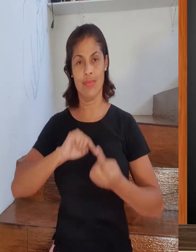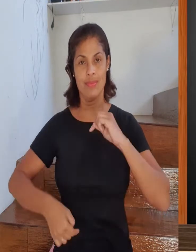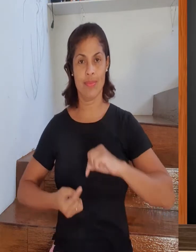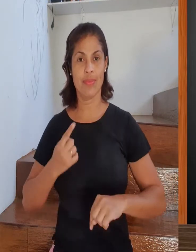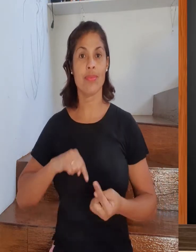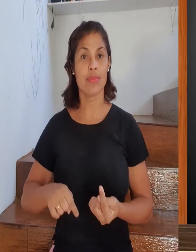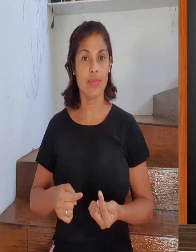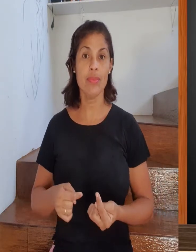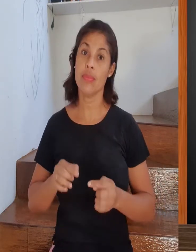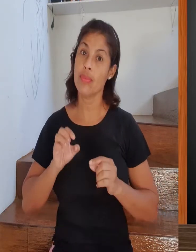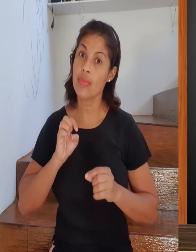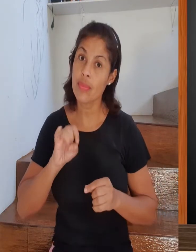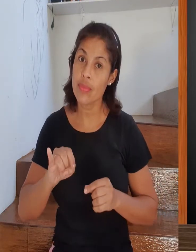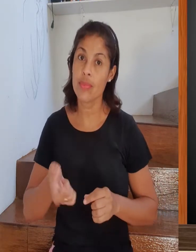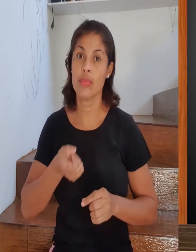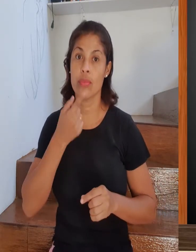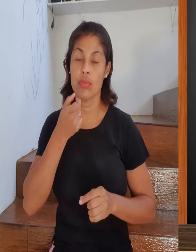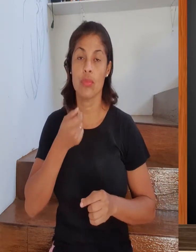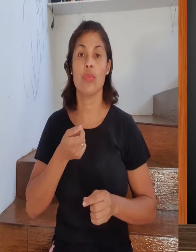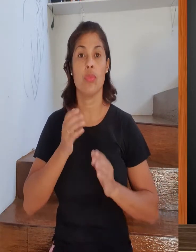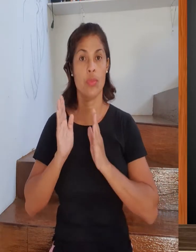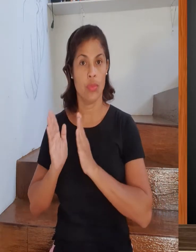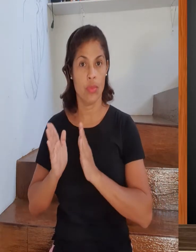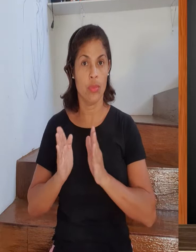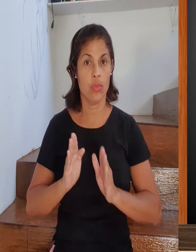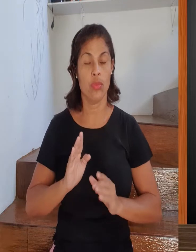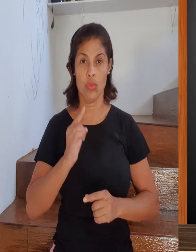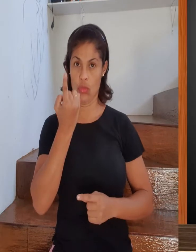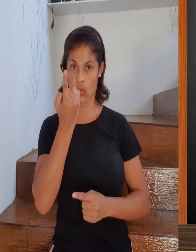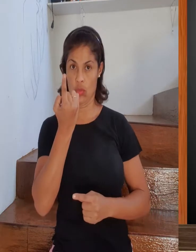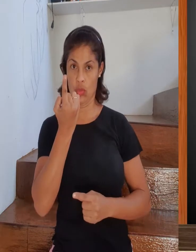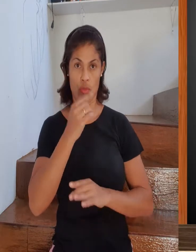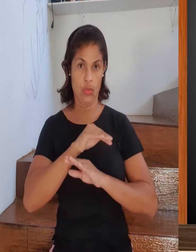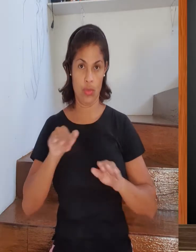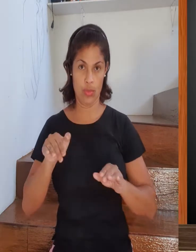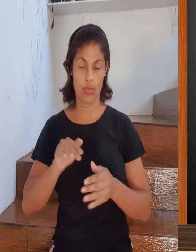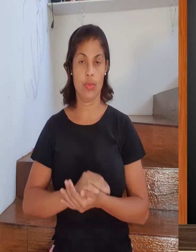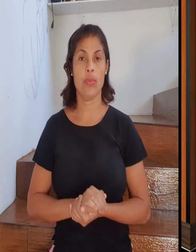corrente sanguínea. Isso desde que o medicamento seja administrado em dose única.